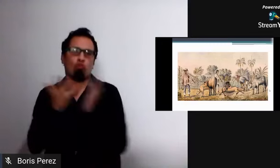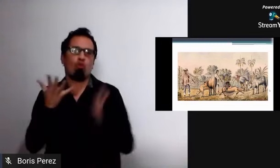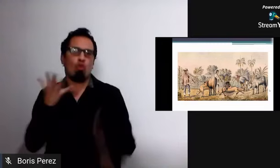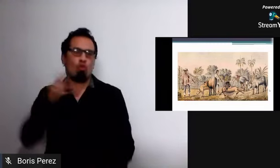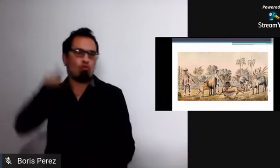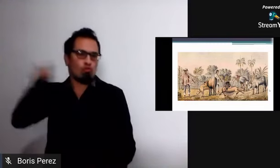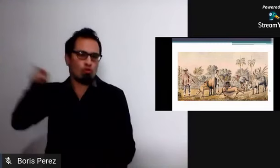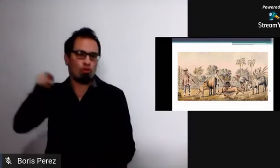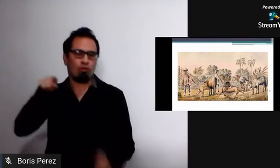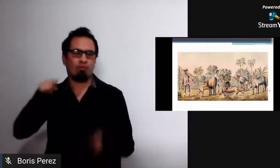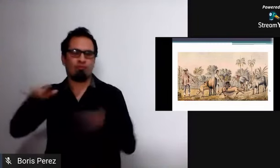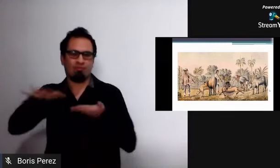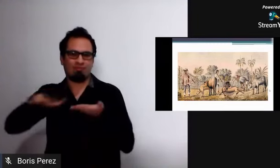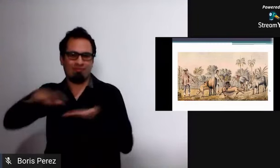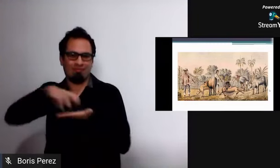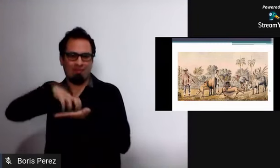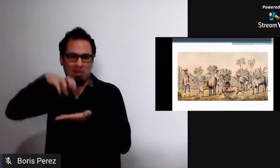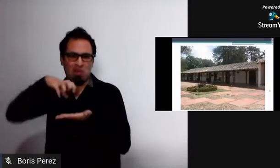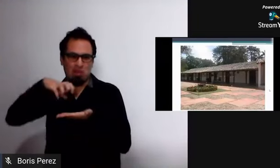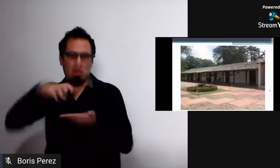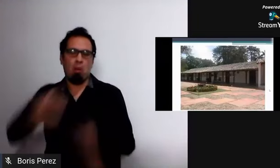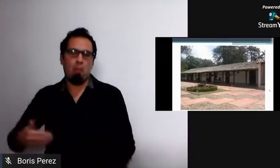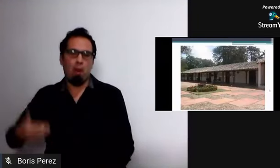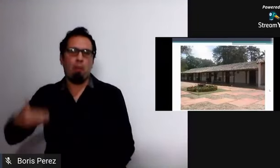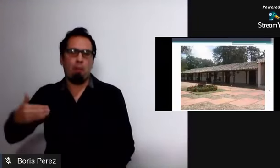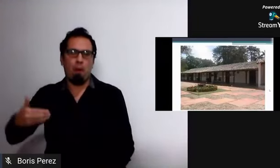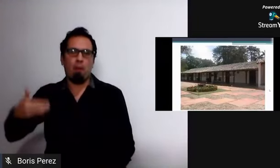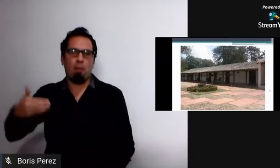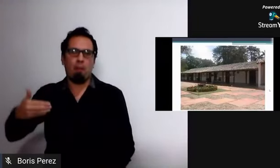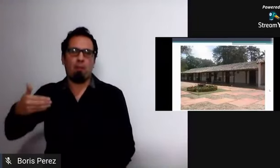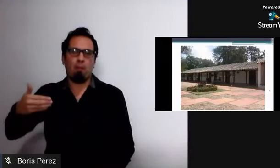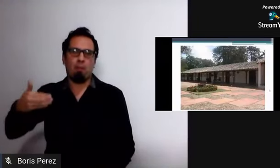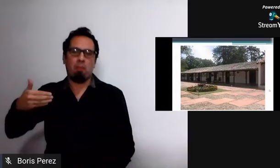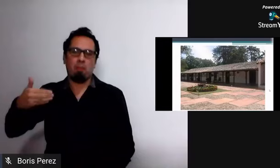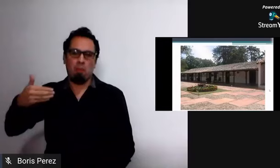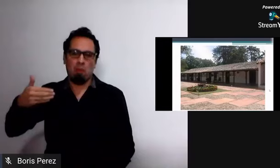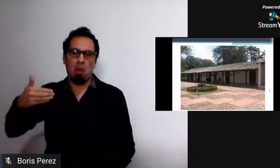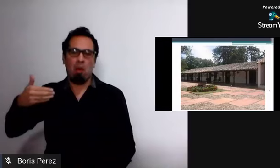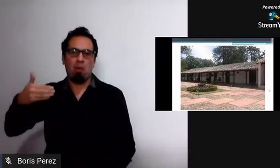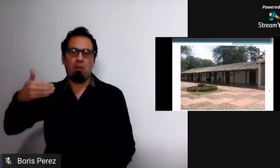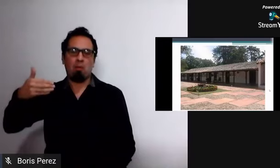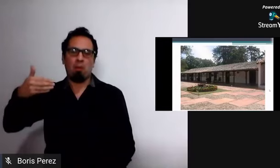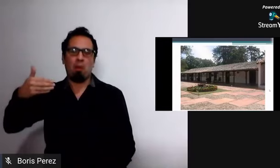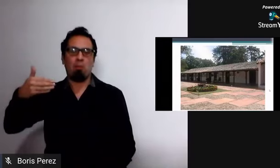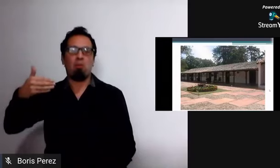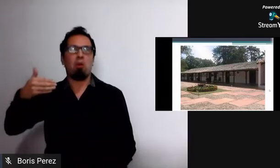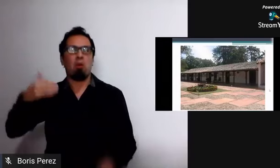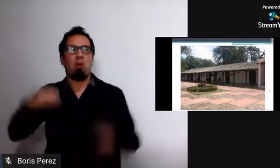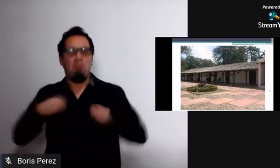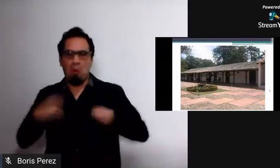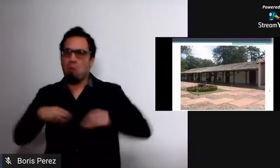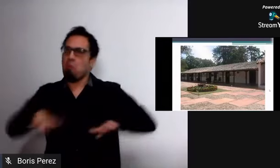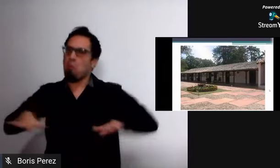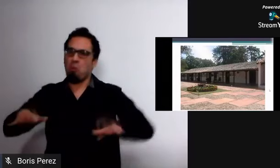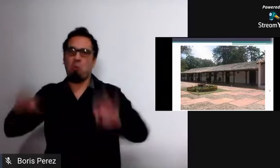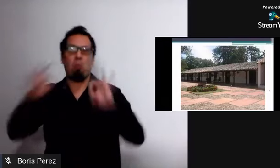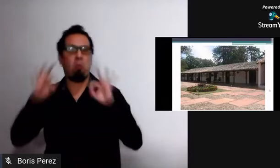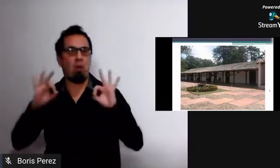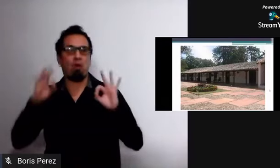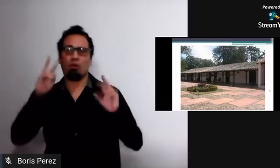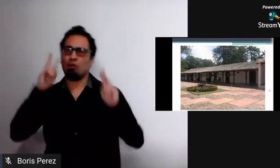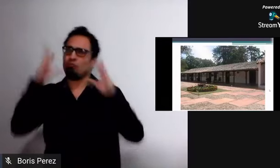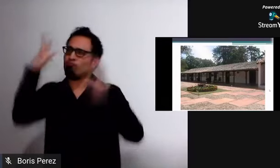Francisco José de Paula Santander estudió, nació y creció en el municipio de Villa